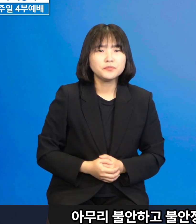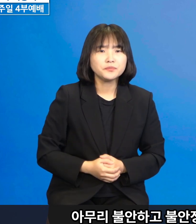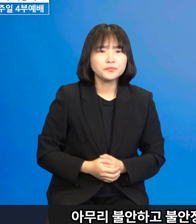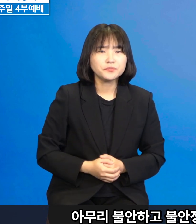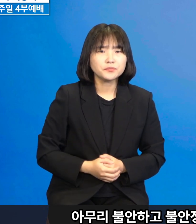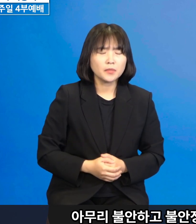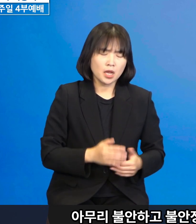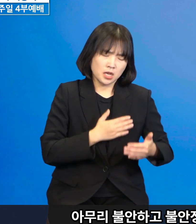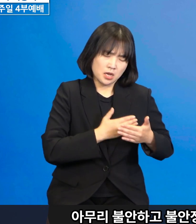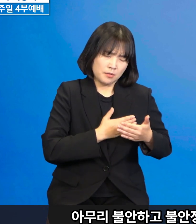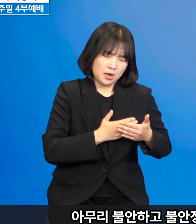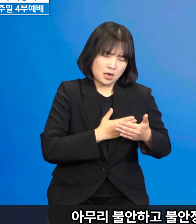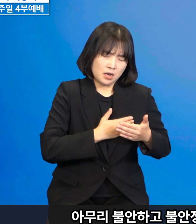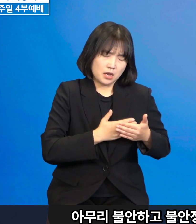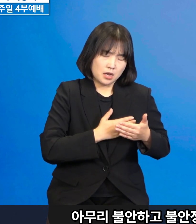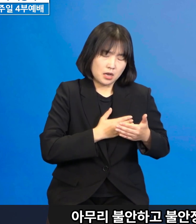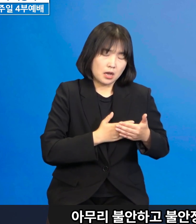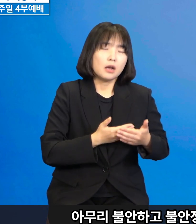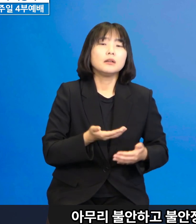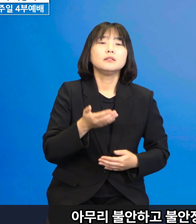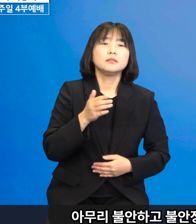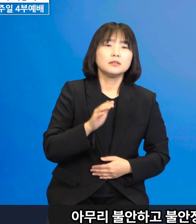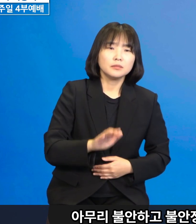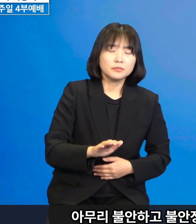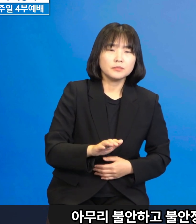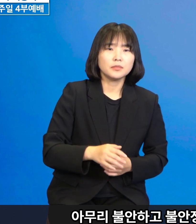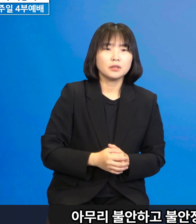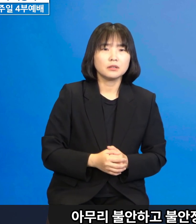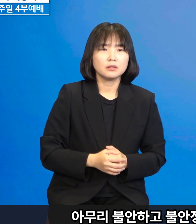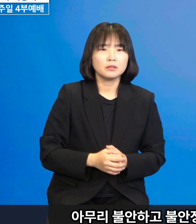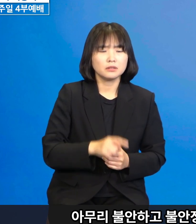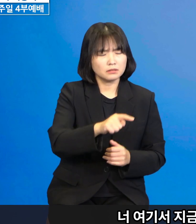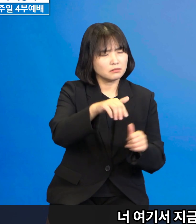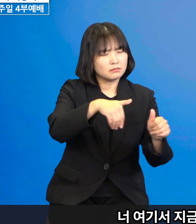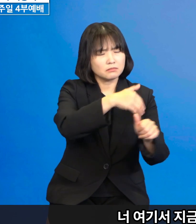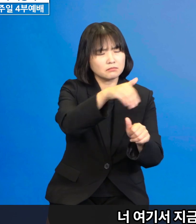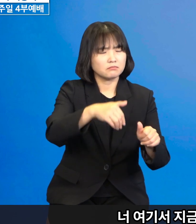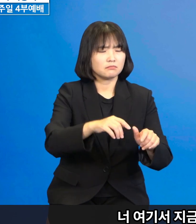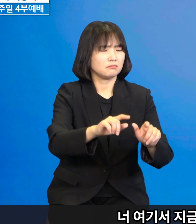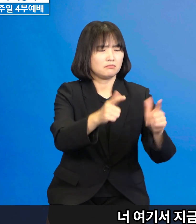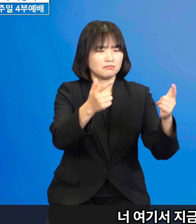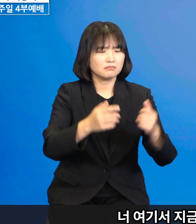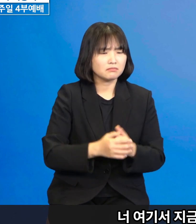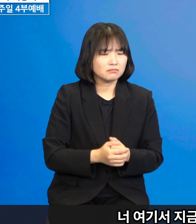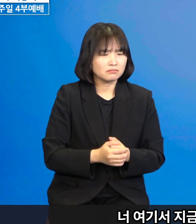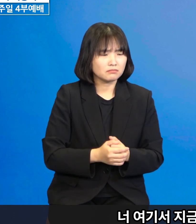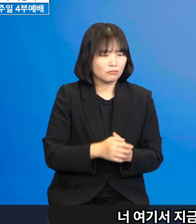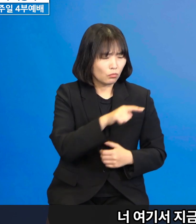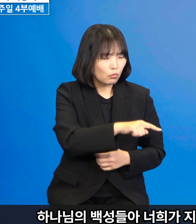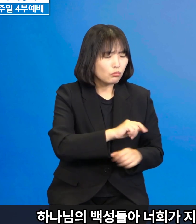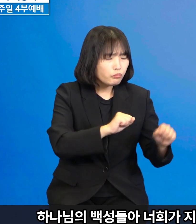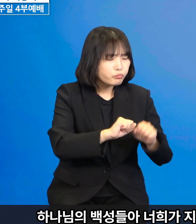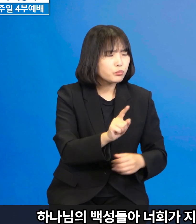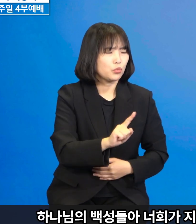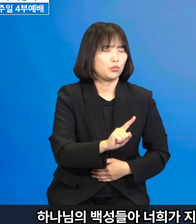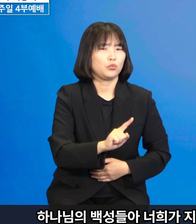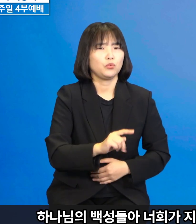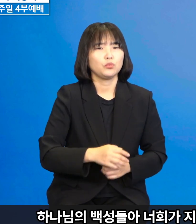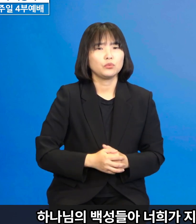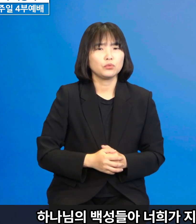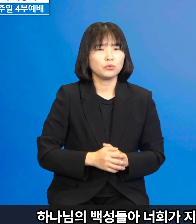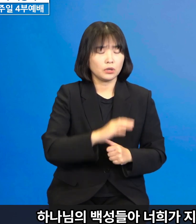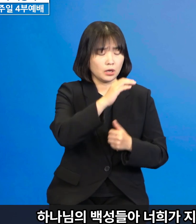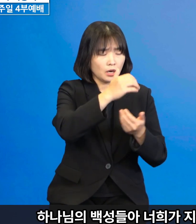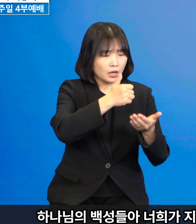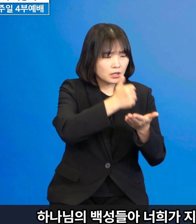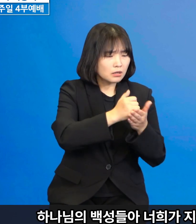아무리 불안하고 불안정하다고 해도 이건 아니잖아. 너 여기서 지금 뭐 하고 있는 거야? 하나님의 백성들아, 너희가